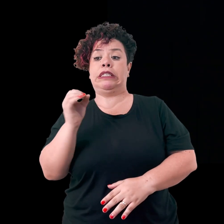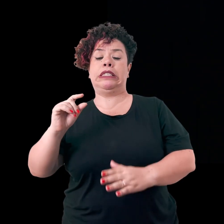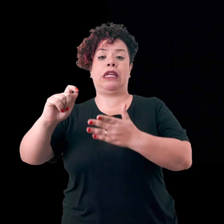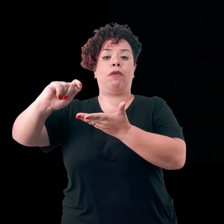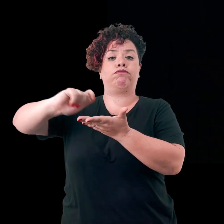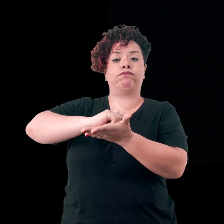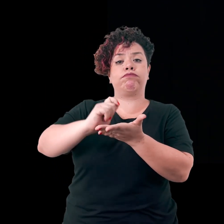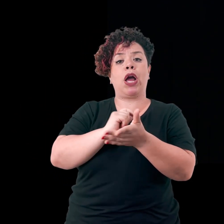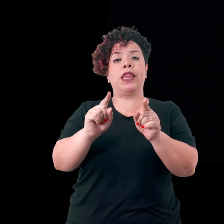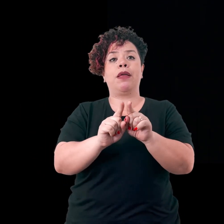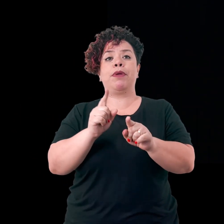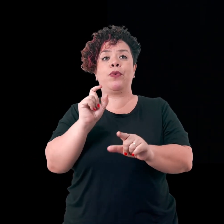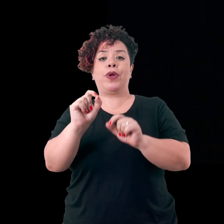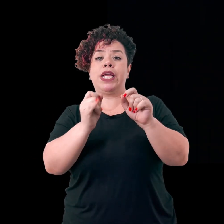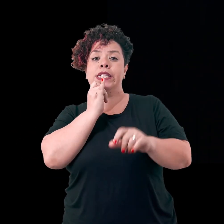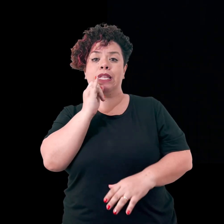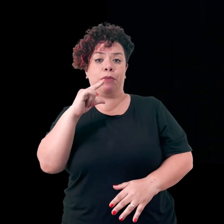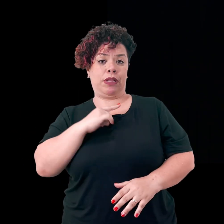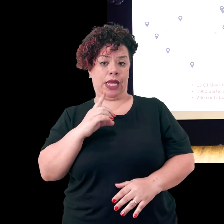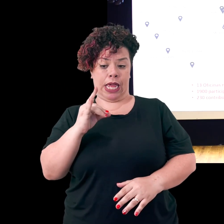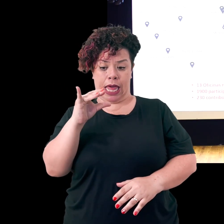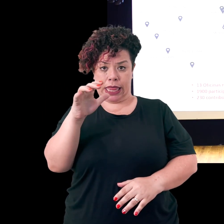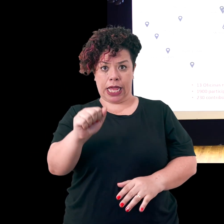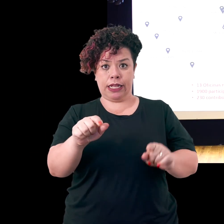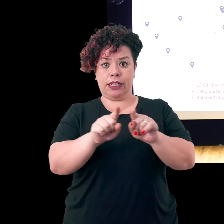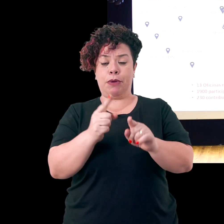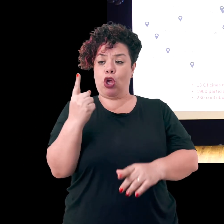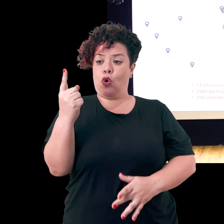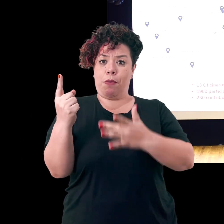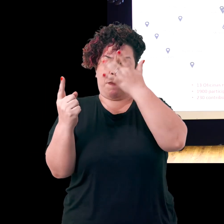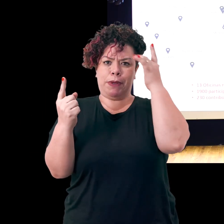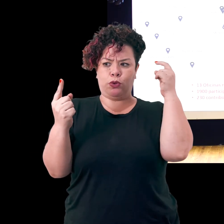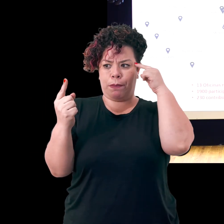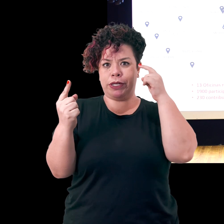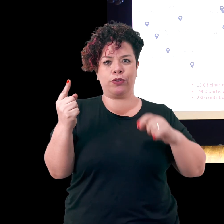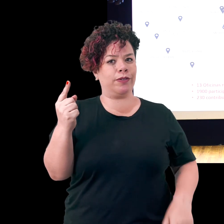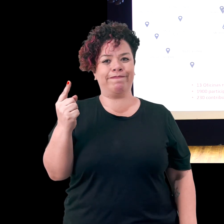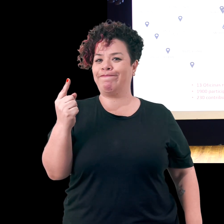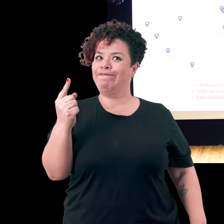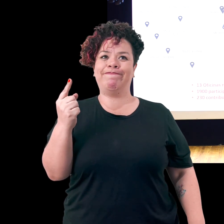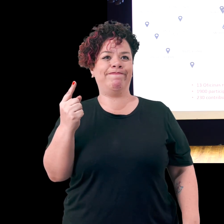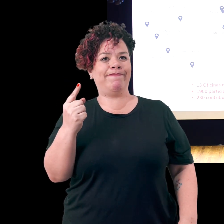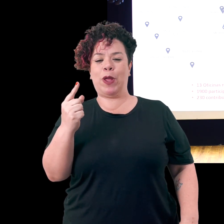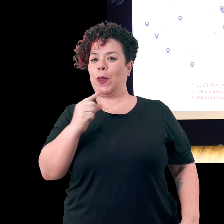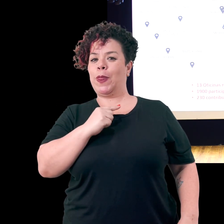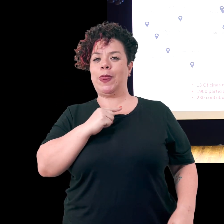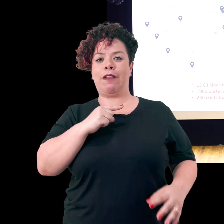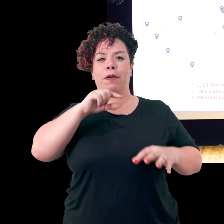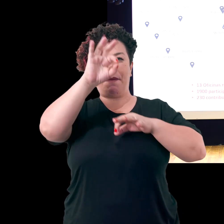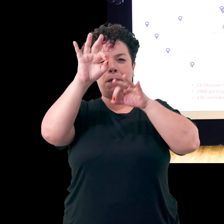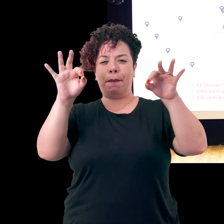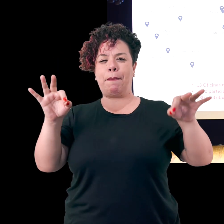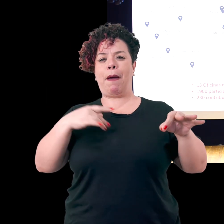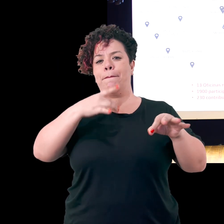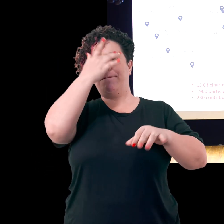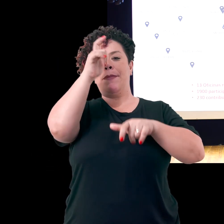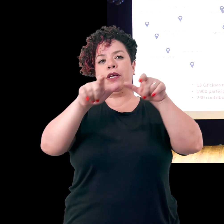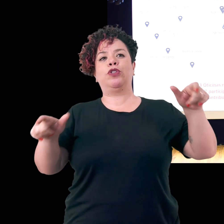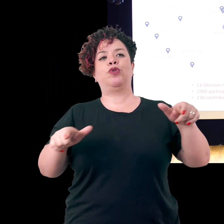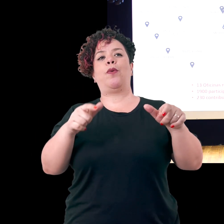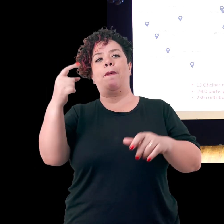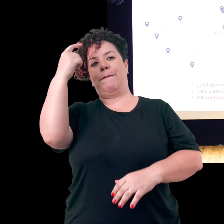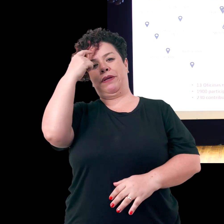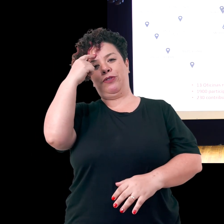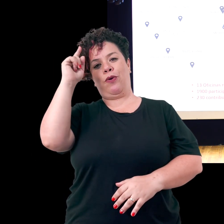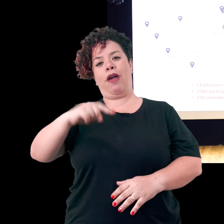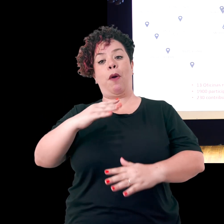o que era para ser a década não foi o que uma pessoa pensava, foi o que tudo isso de gente pensou.